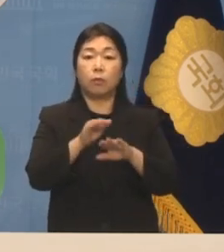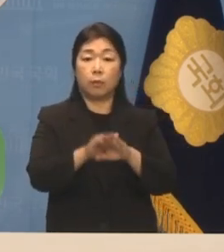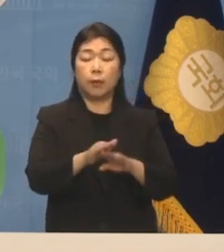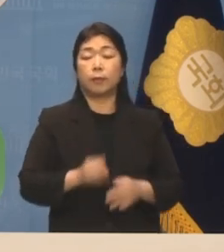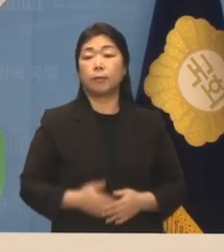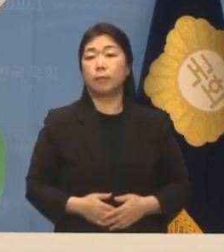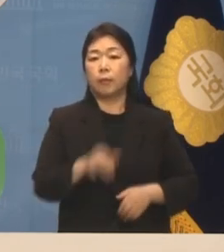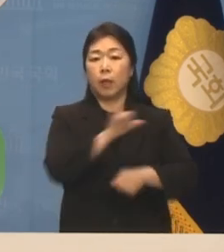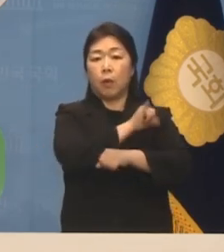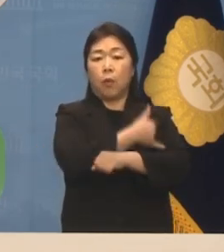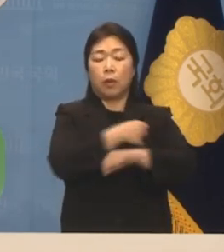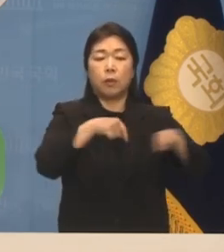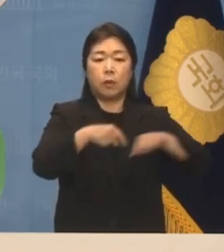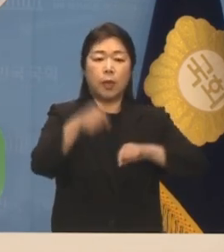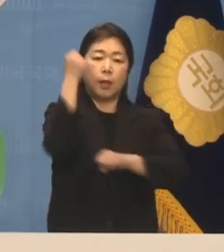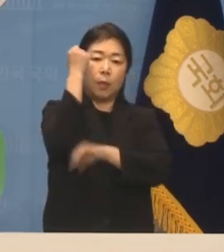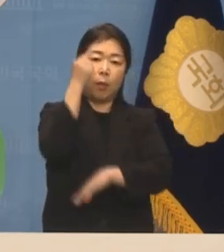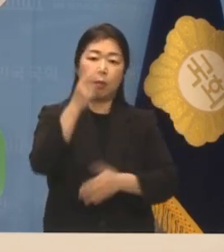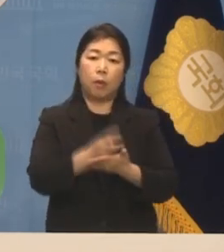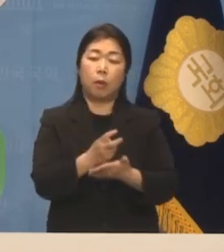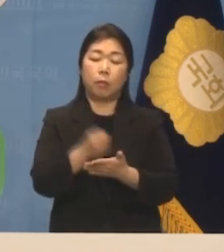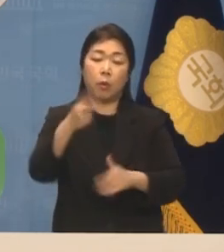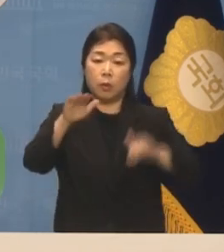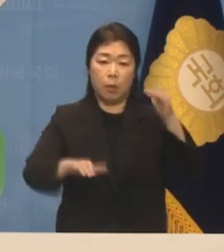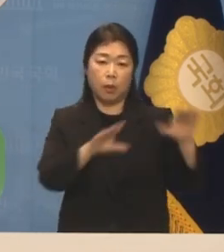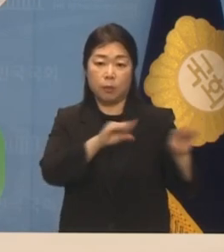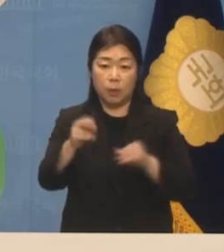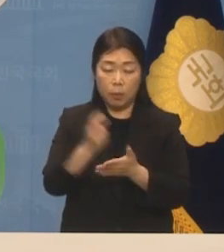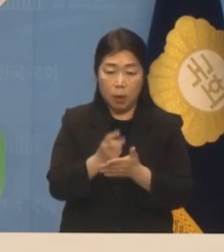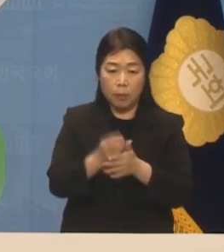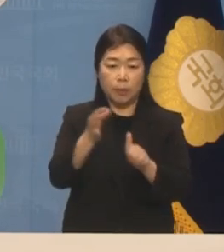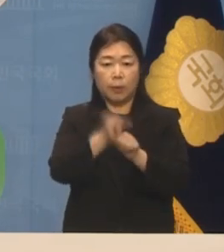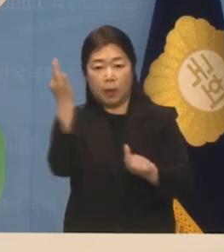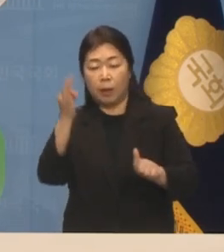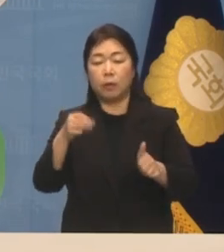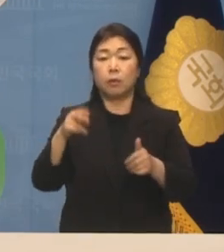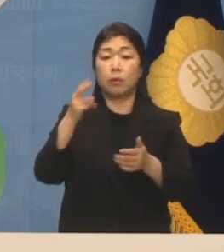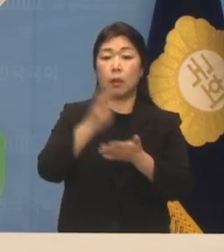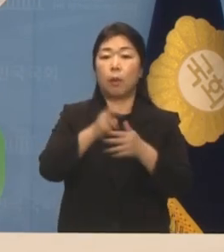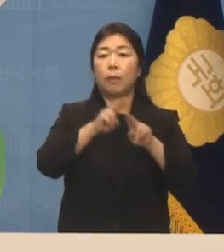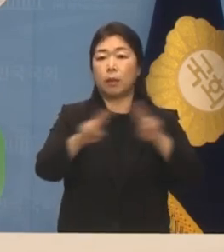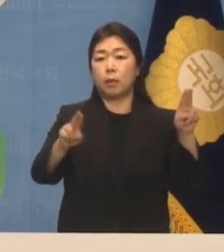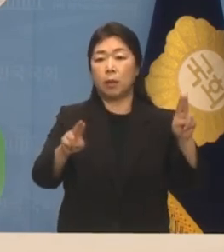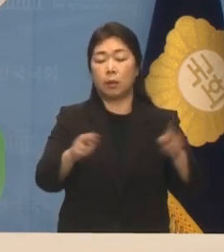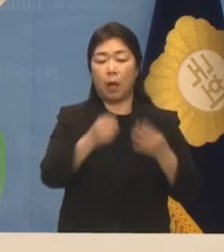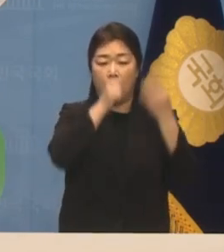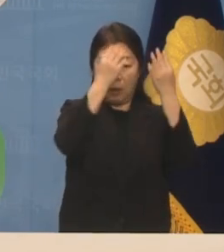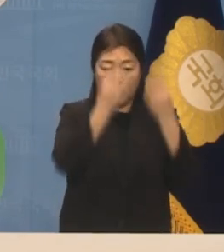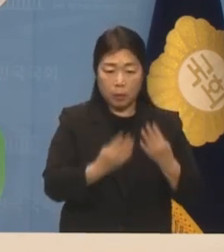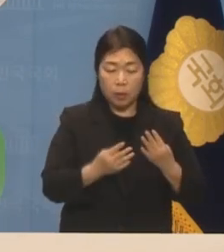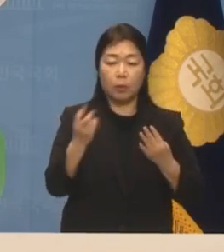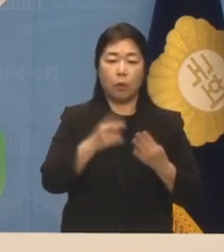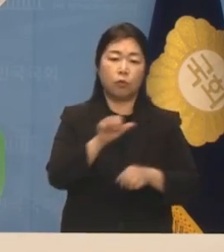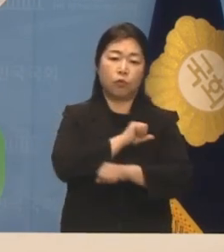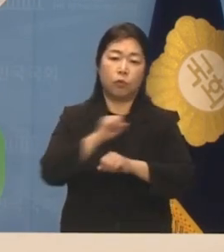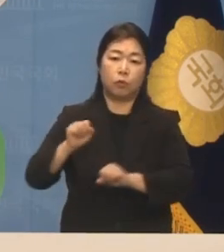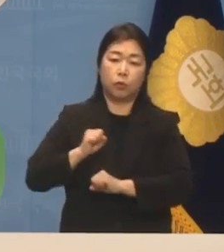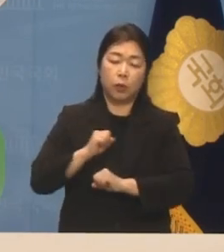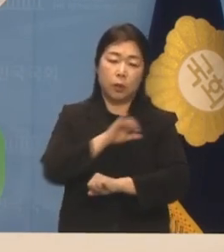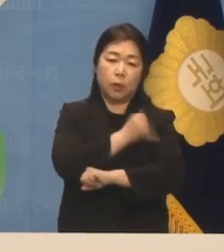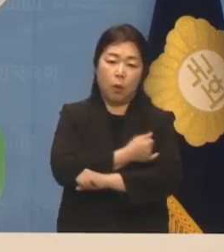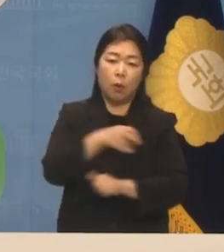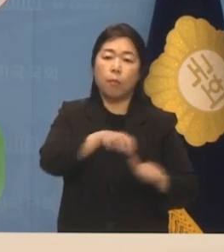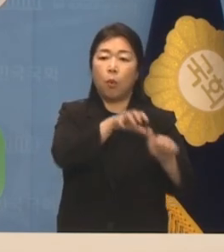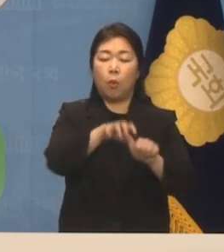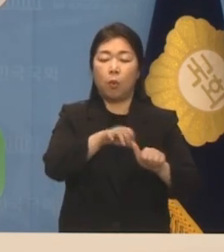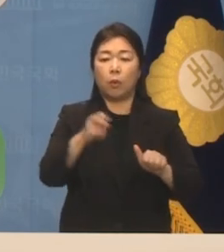인권정책 기본법 및 차별금지법 제정, 사형제 폐지, 재소자 및 군인권 보장, 한센인, 이주민 등